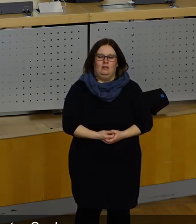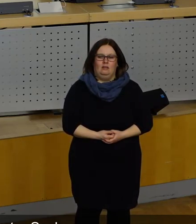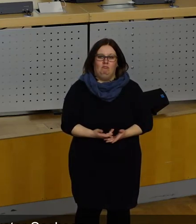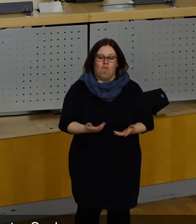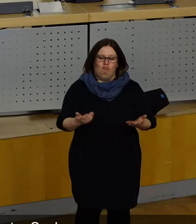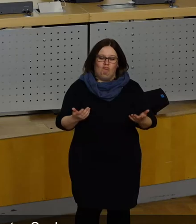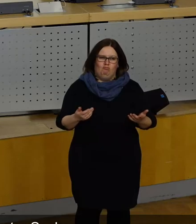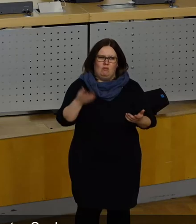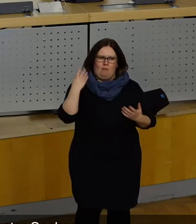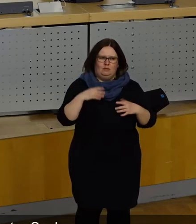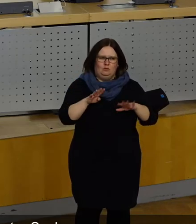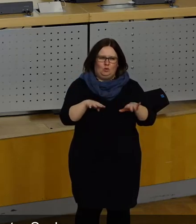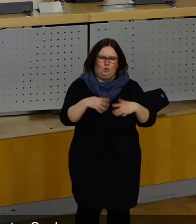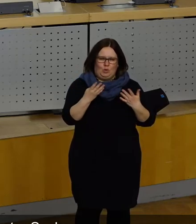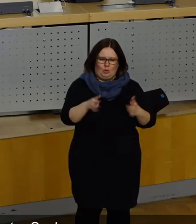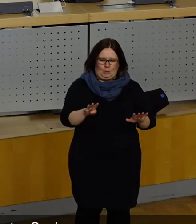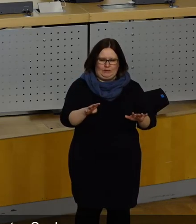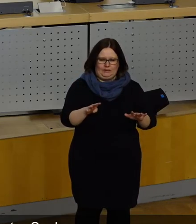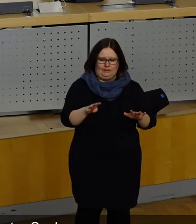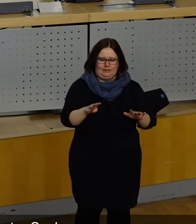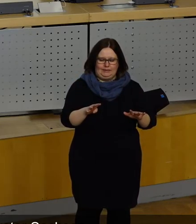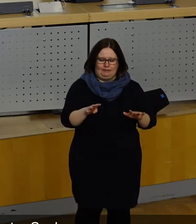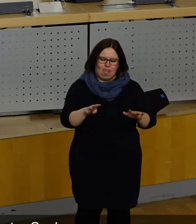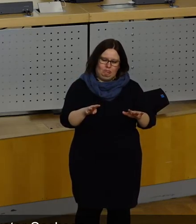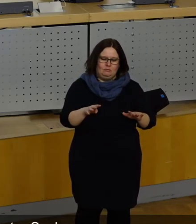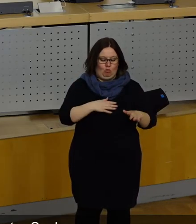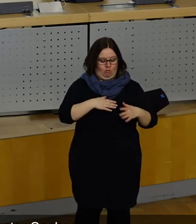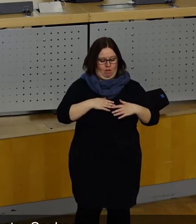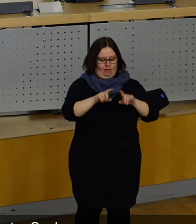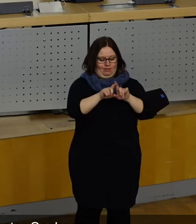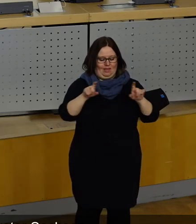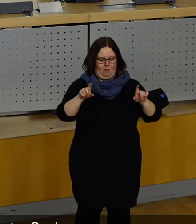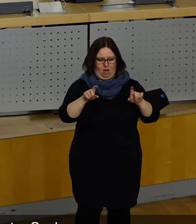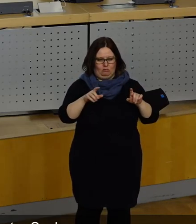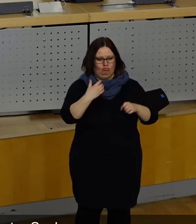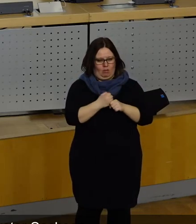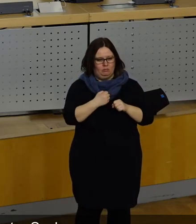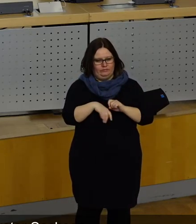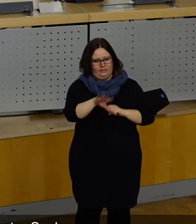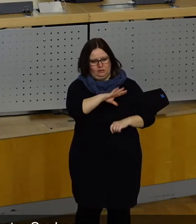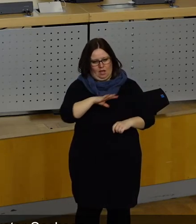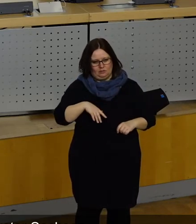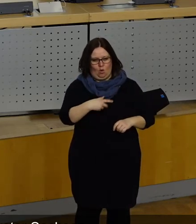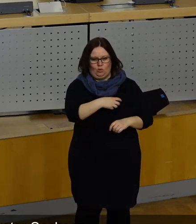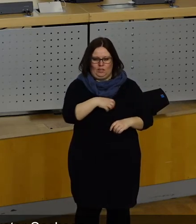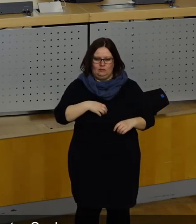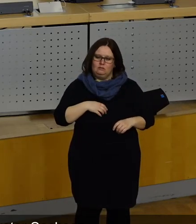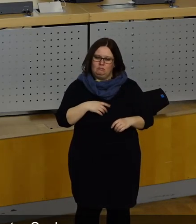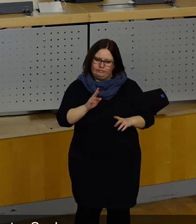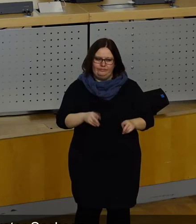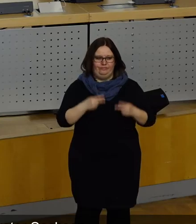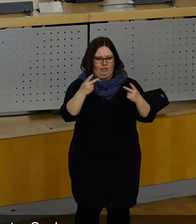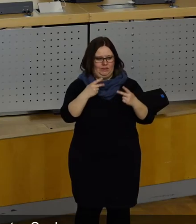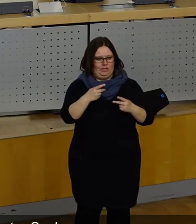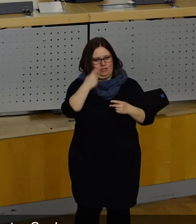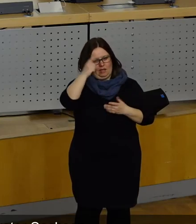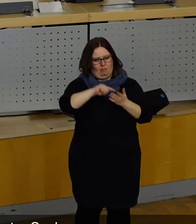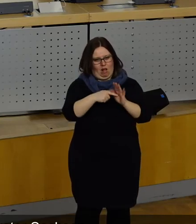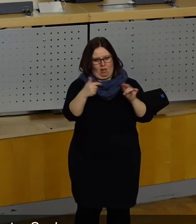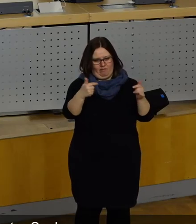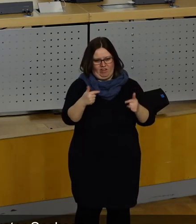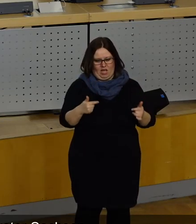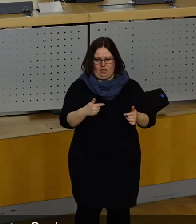Es hat 1990 relativ schnell, da bin ich wieder bei meinem Thema, ein klares Bekenntnis in Sachsen und auch in Dresden zur Denkmalpflege gegeben. Im